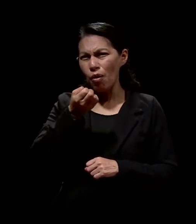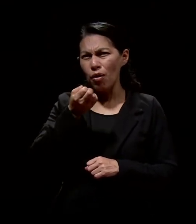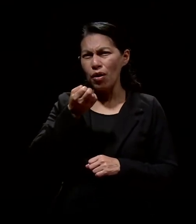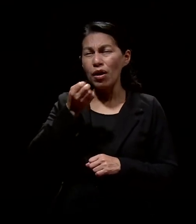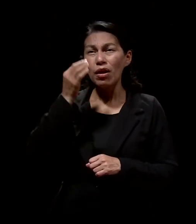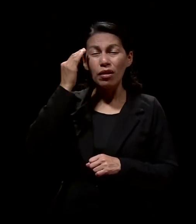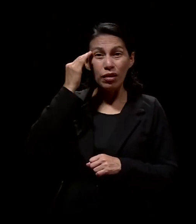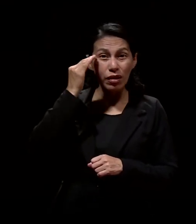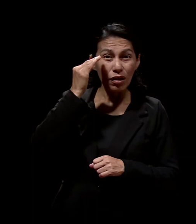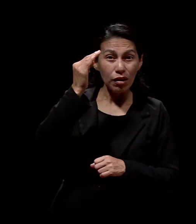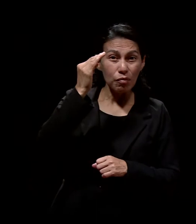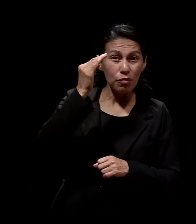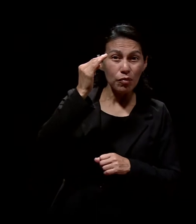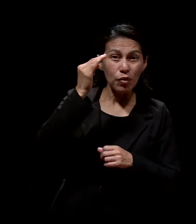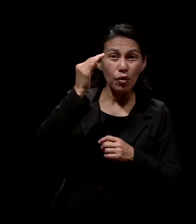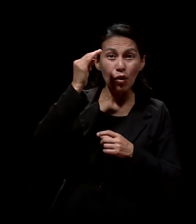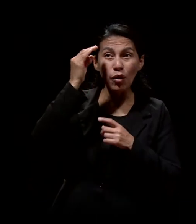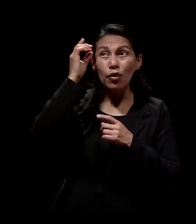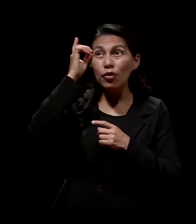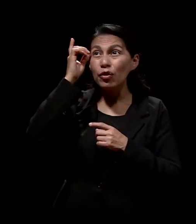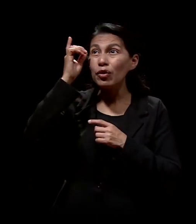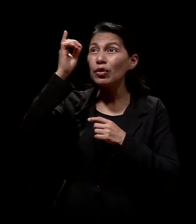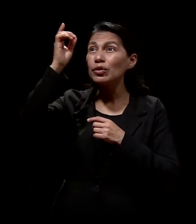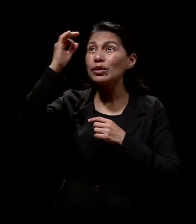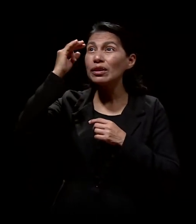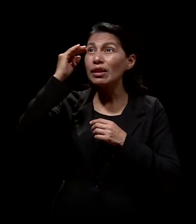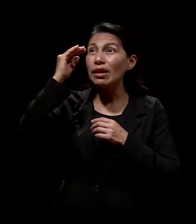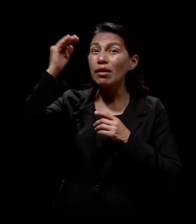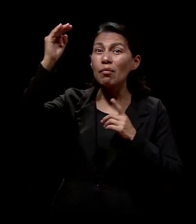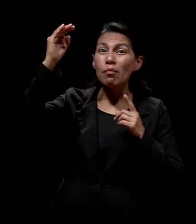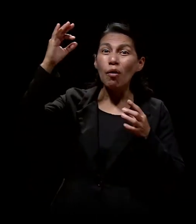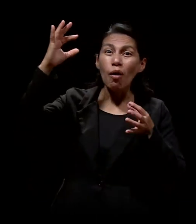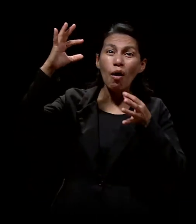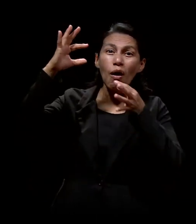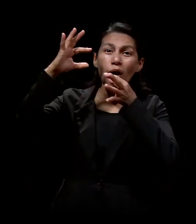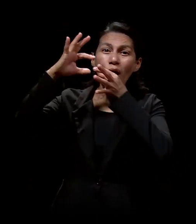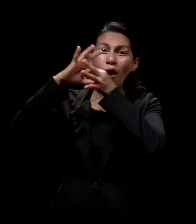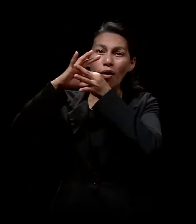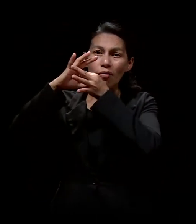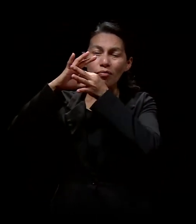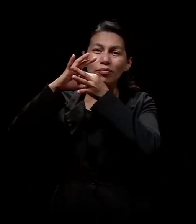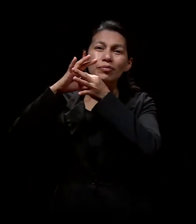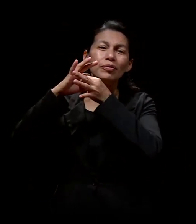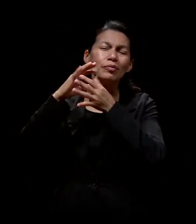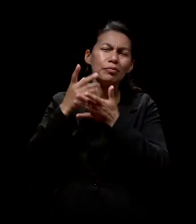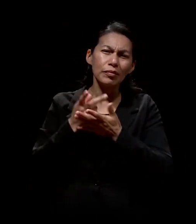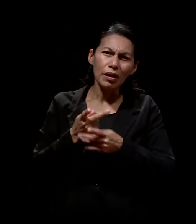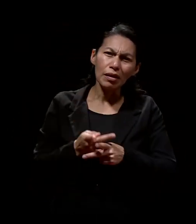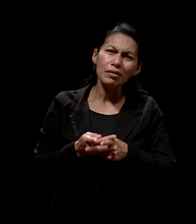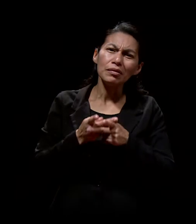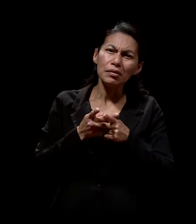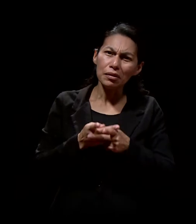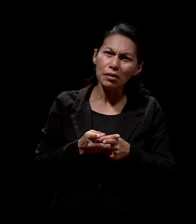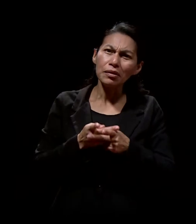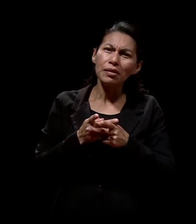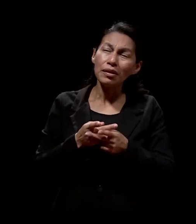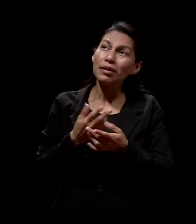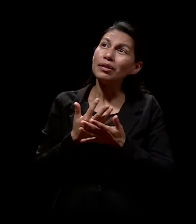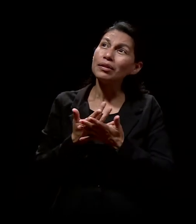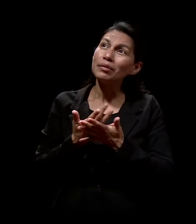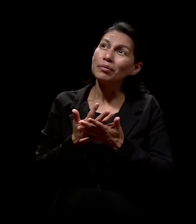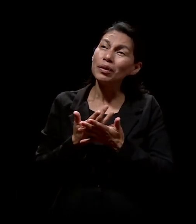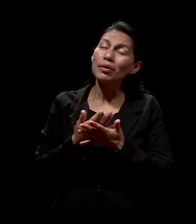tiempo con el tiempo de Dios. Pacientemente esperó en el Señor en oración